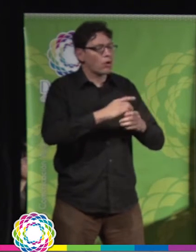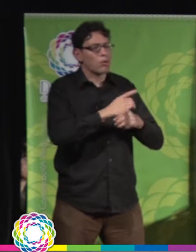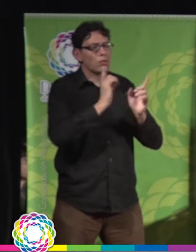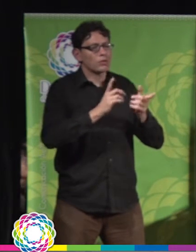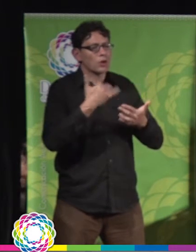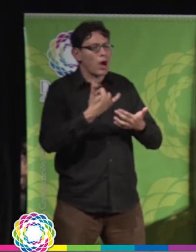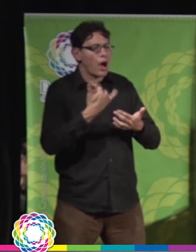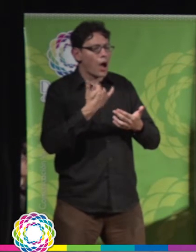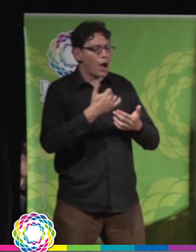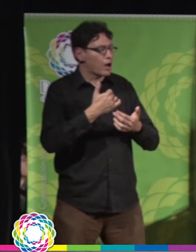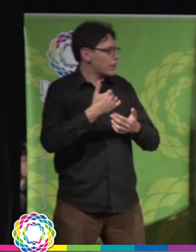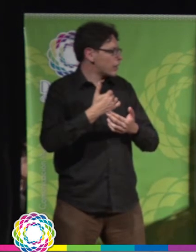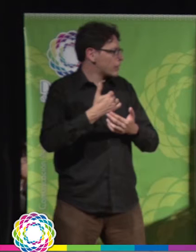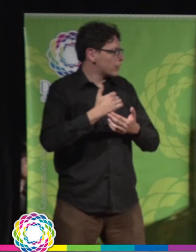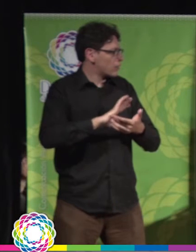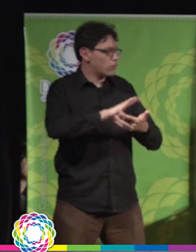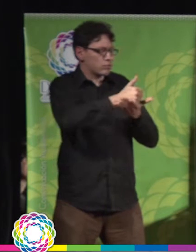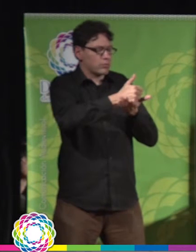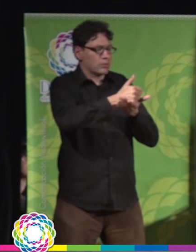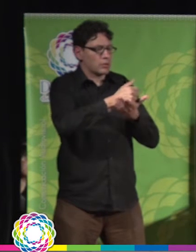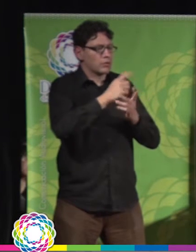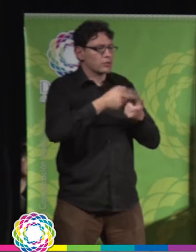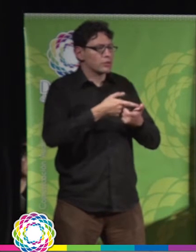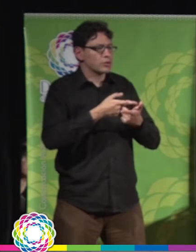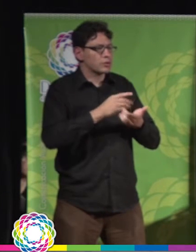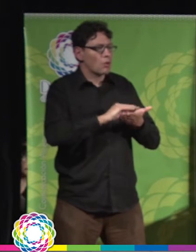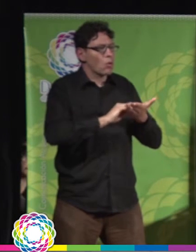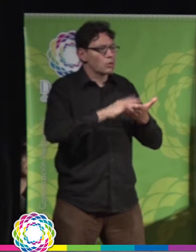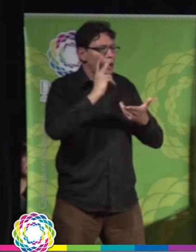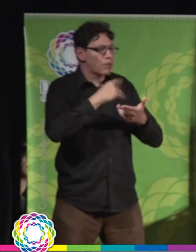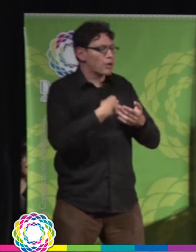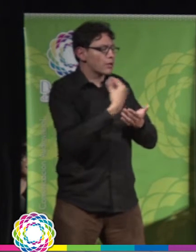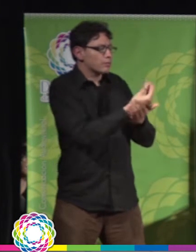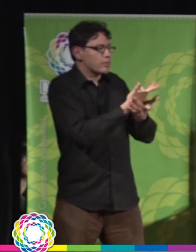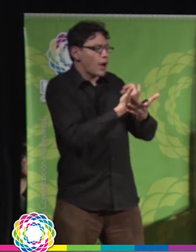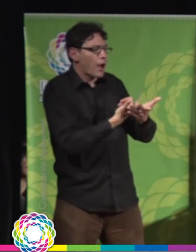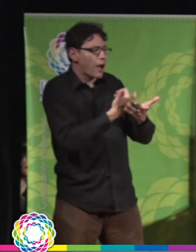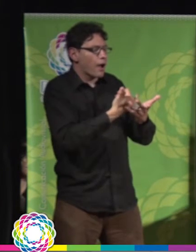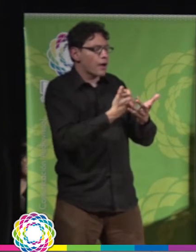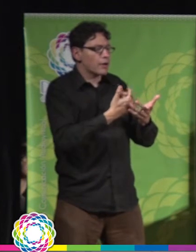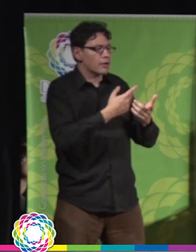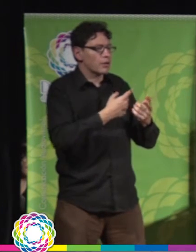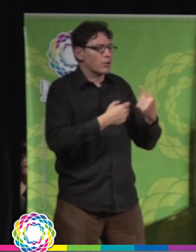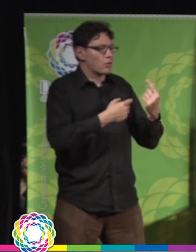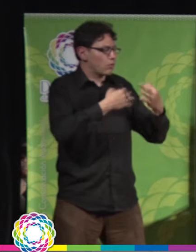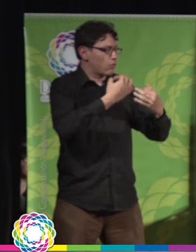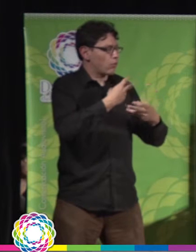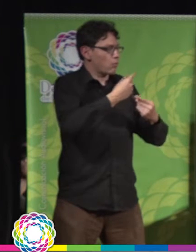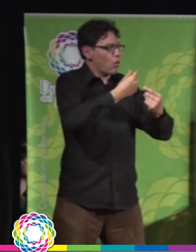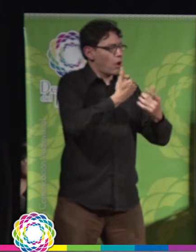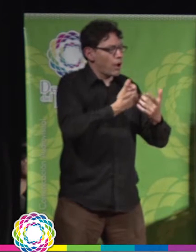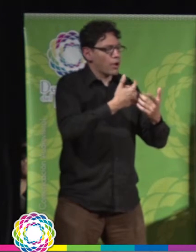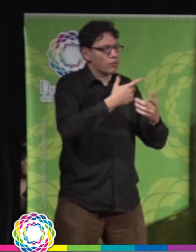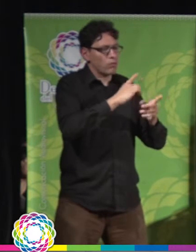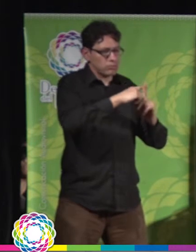protagonistas los docentes. Es decir, se utiliza una imagen fuertemente estigmatizada desde supuestamente